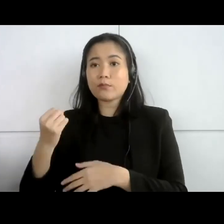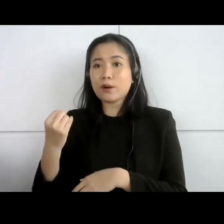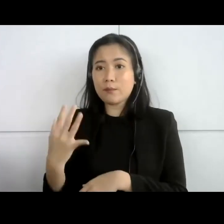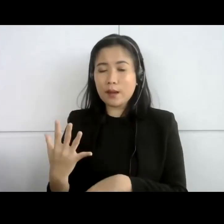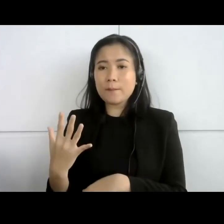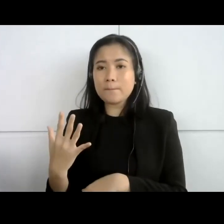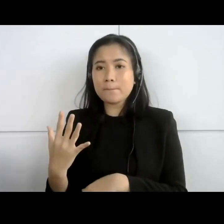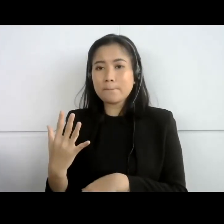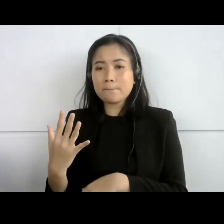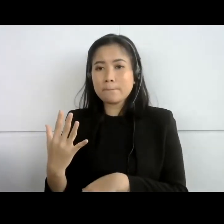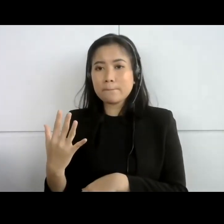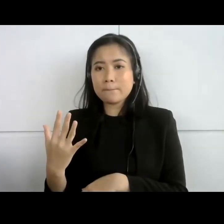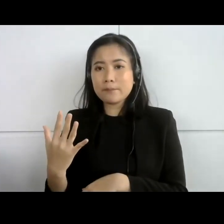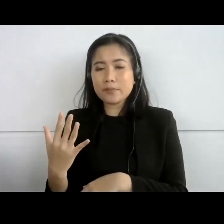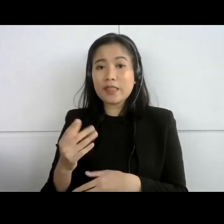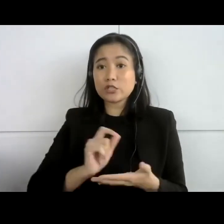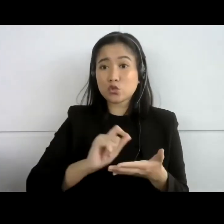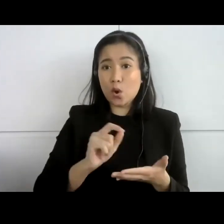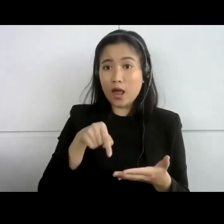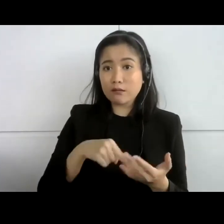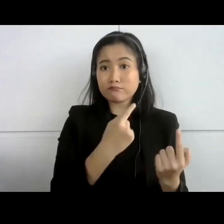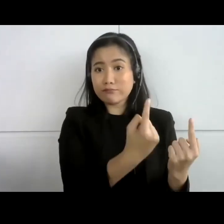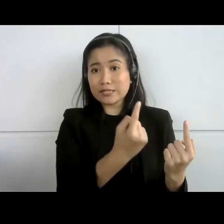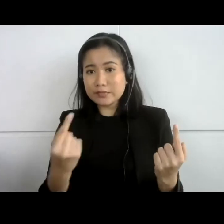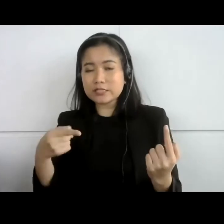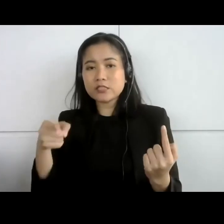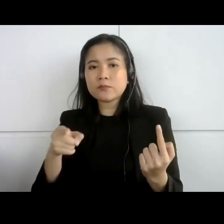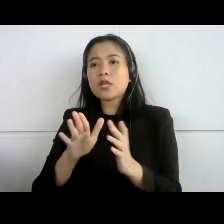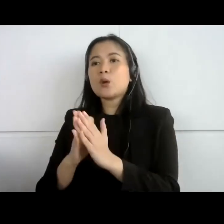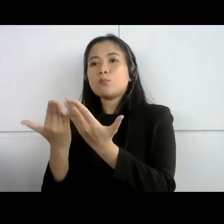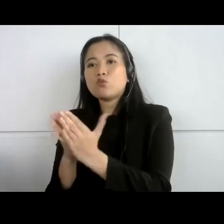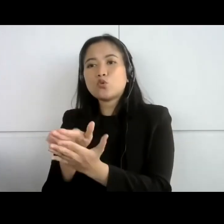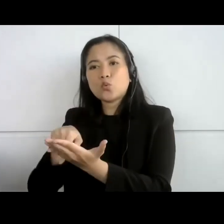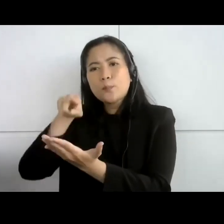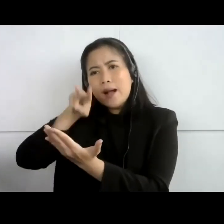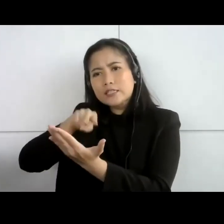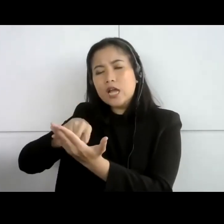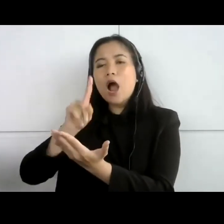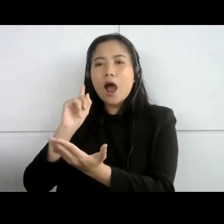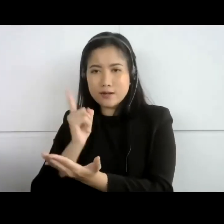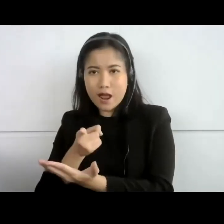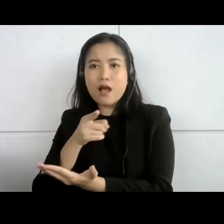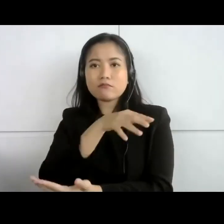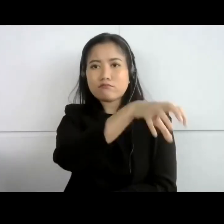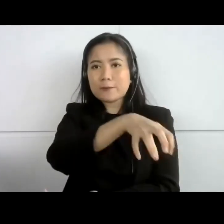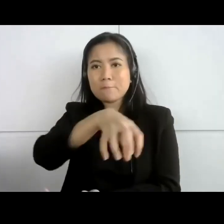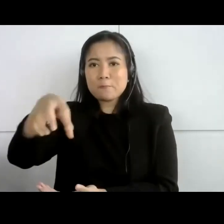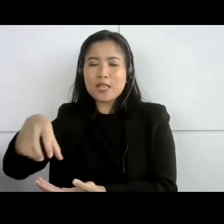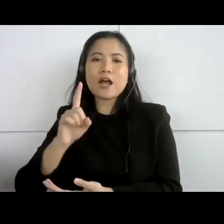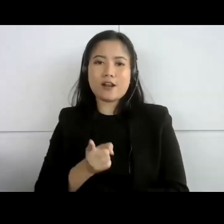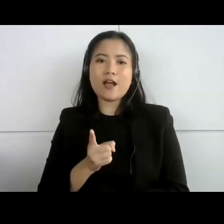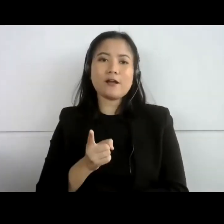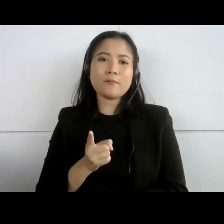masing-masing sekolah dengan per kelas sudah ada literasi untuk bahan-bahan buku bacaan. Dapat membantu